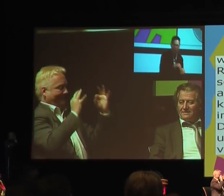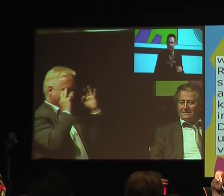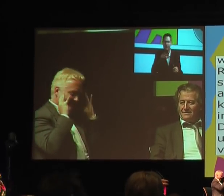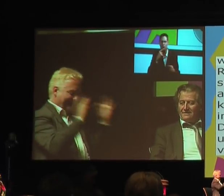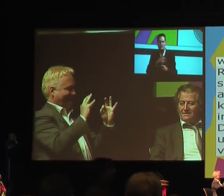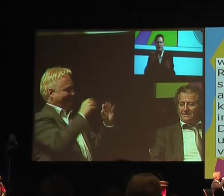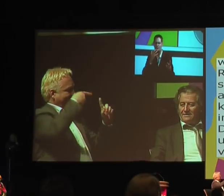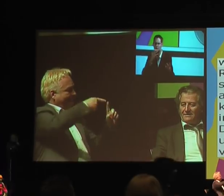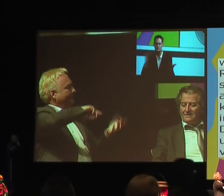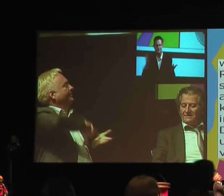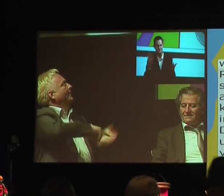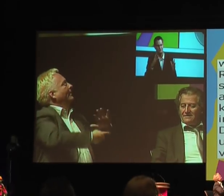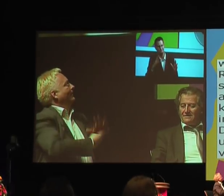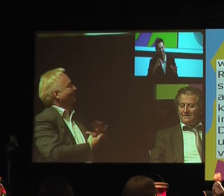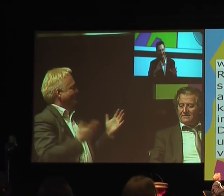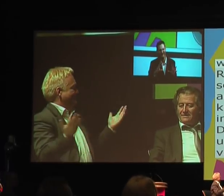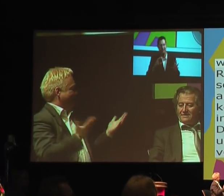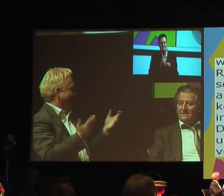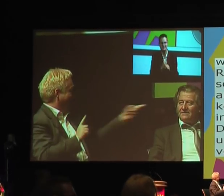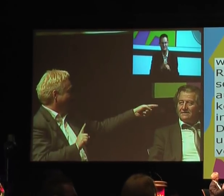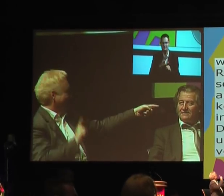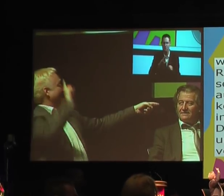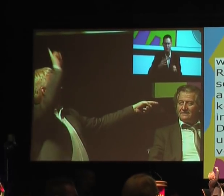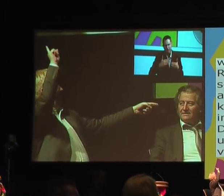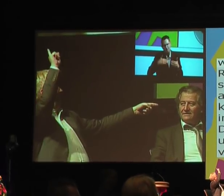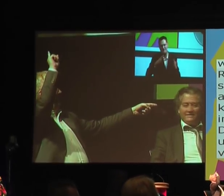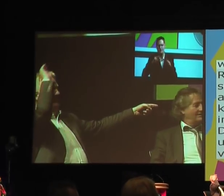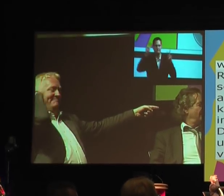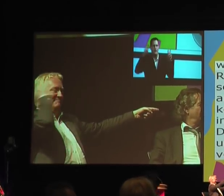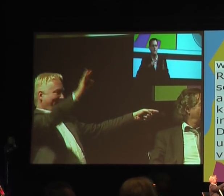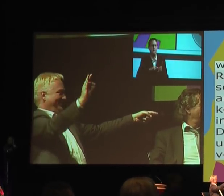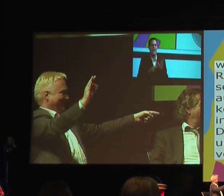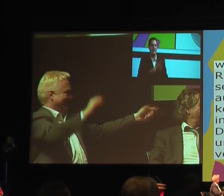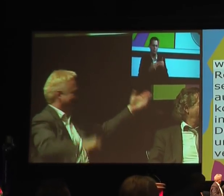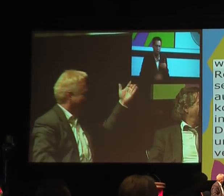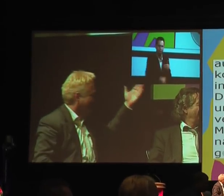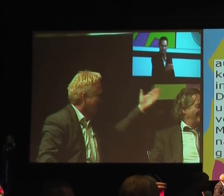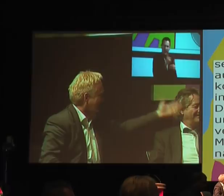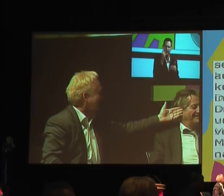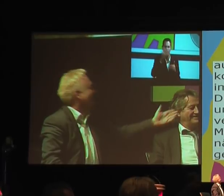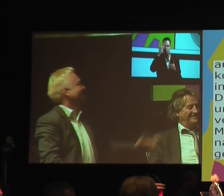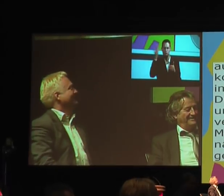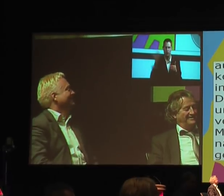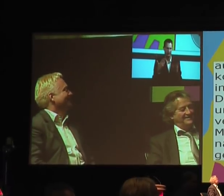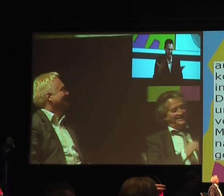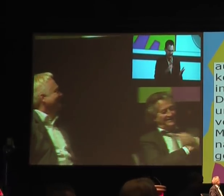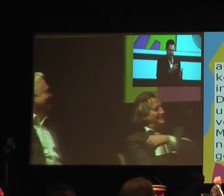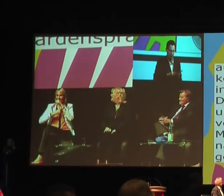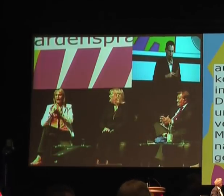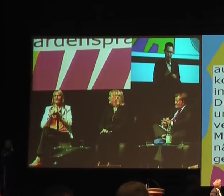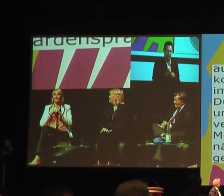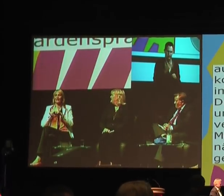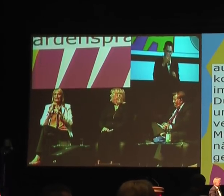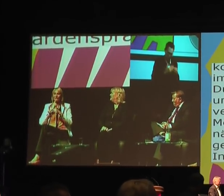mehr um Gebärdensprache? Geht es mehr um Inklusion? Ich möchte euch aufrufen zu einem kleinen